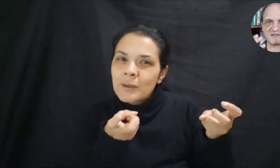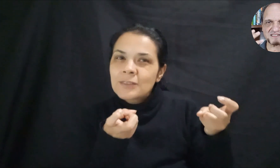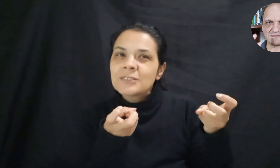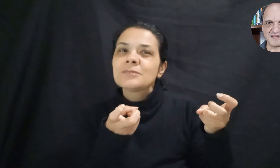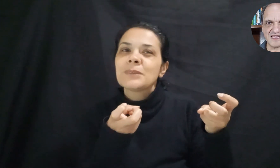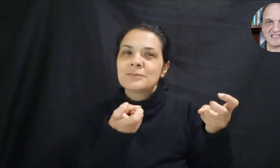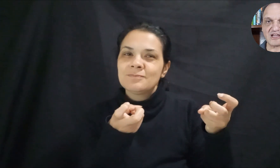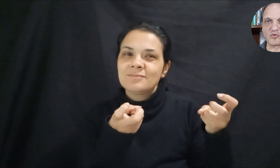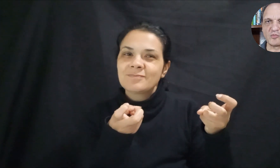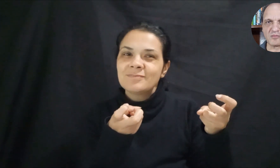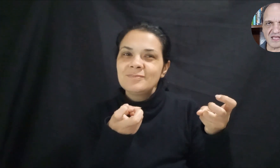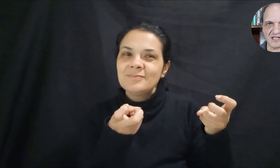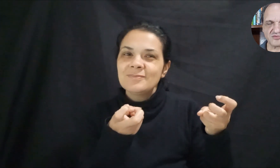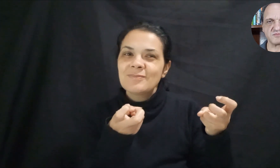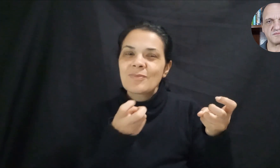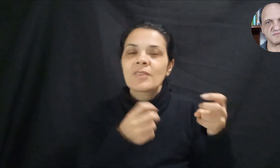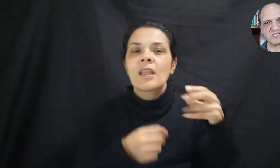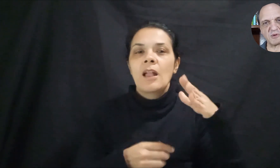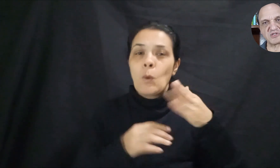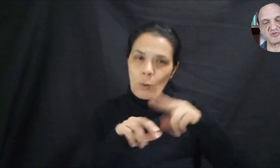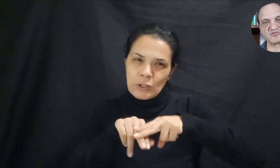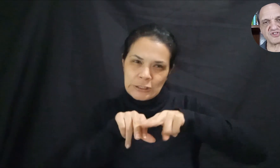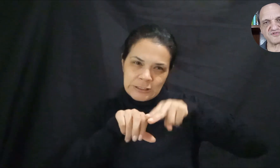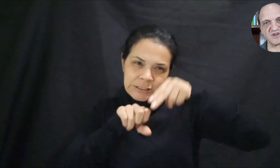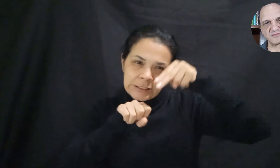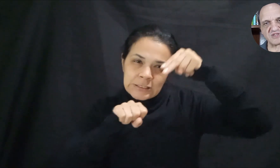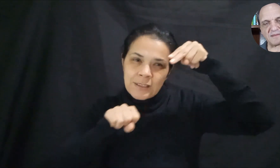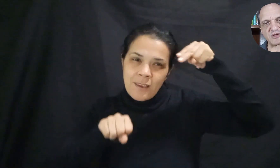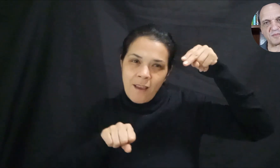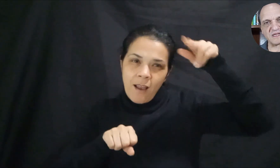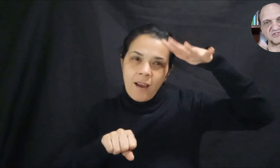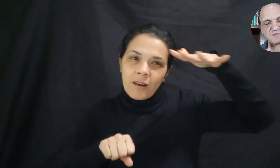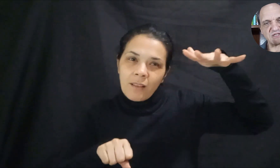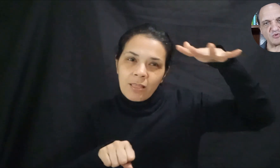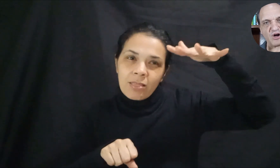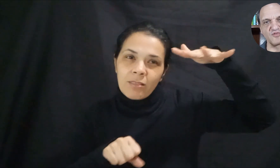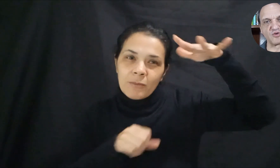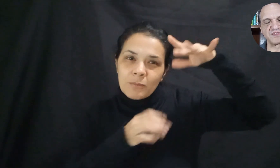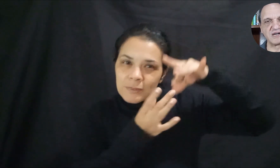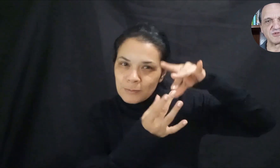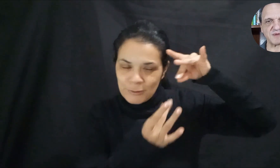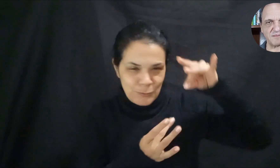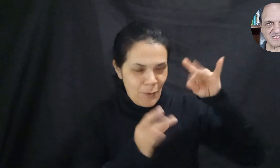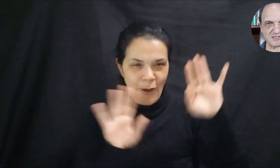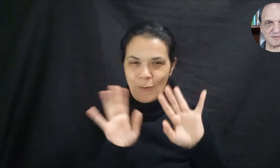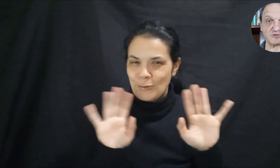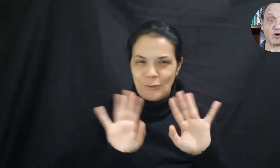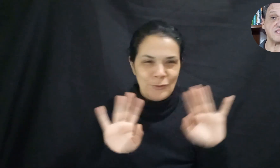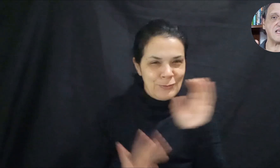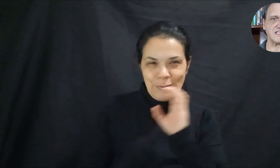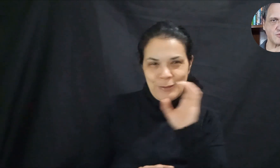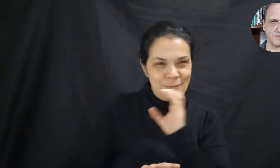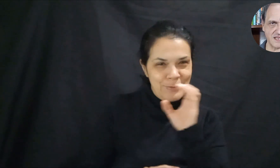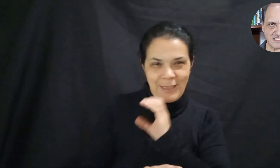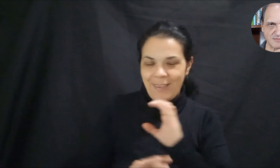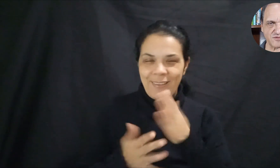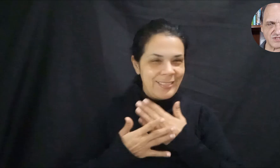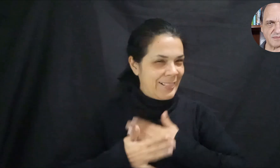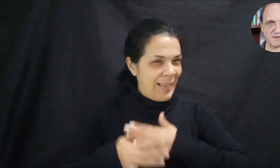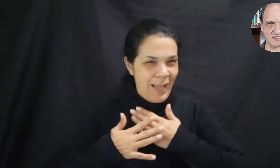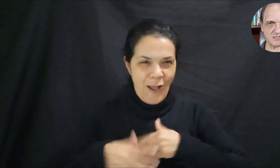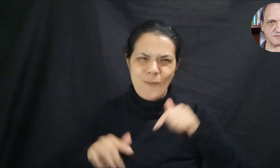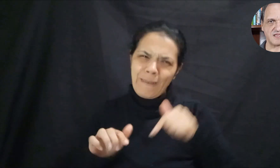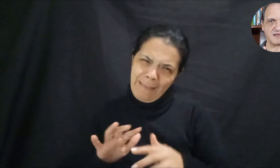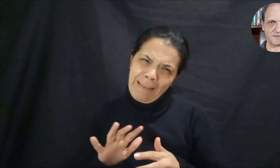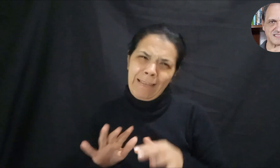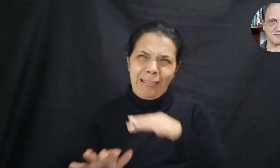pegar e perceber em algum momento, principalmente quando nós vamos lá para o plano espiritual, voltamos para a pátria espiritual e ninguém está com pressa para voltar